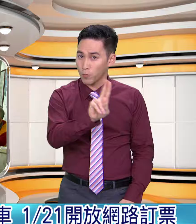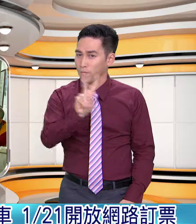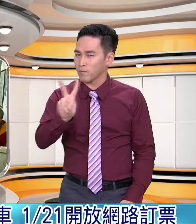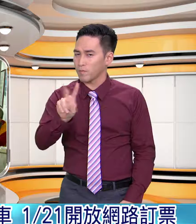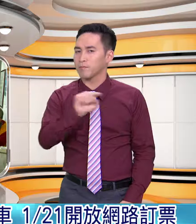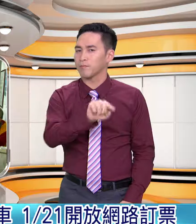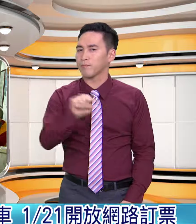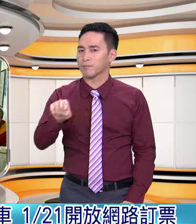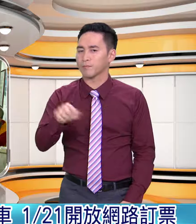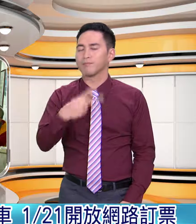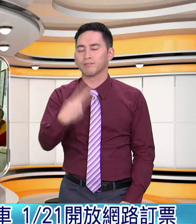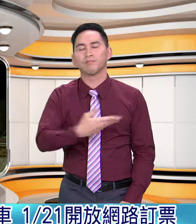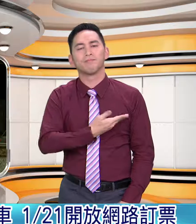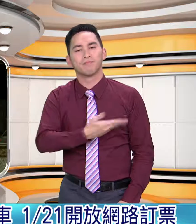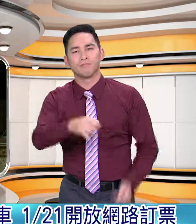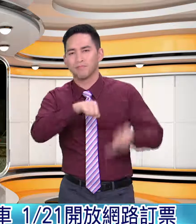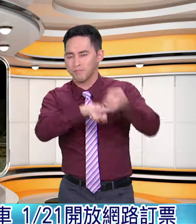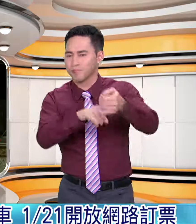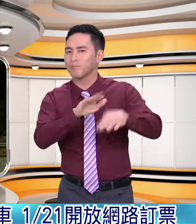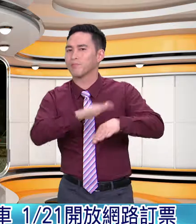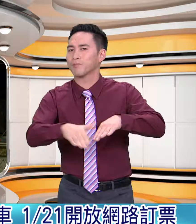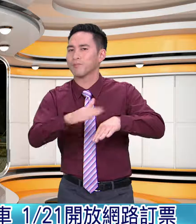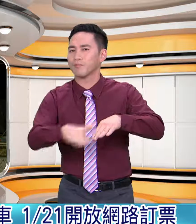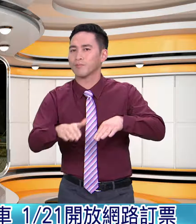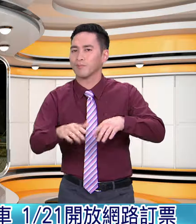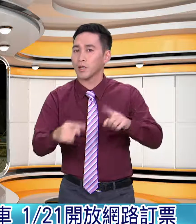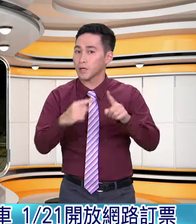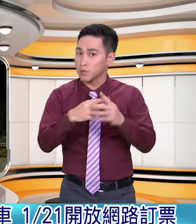票，预估提供2800个座位。